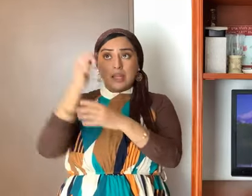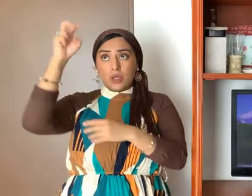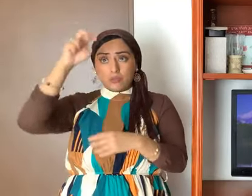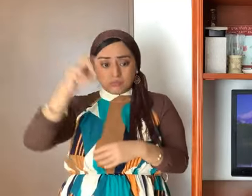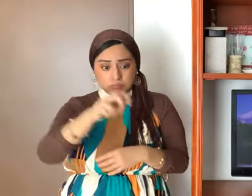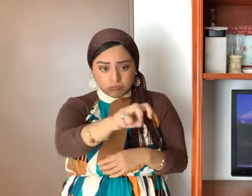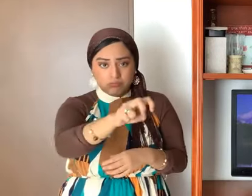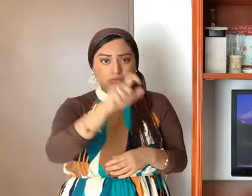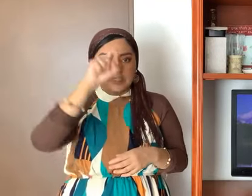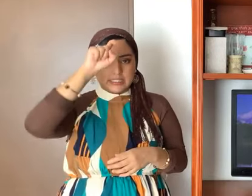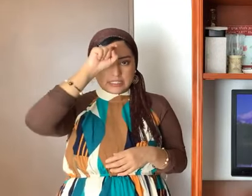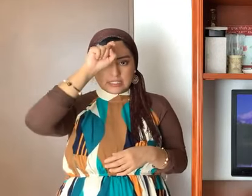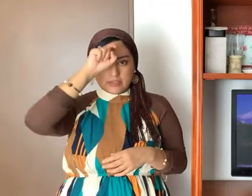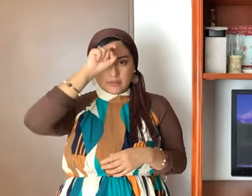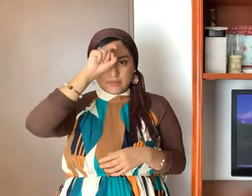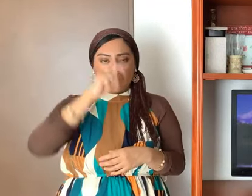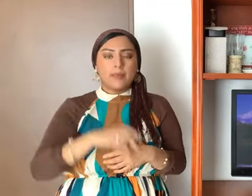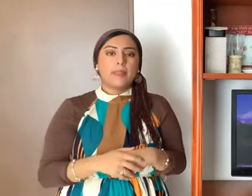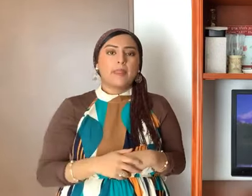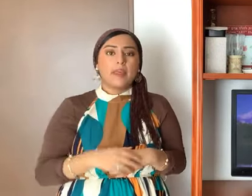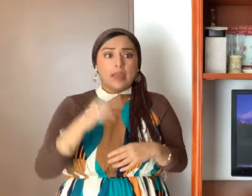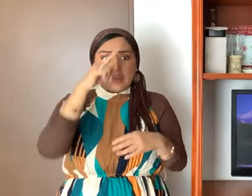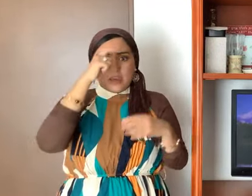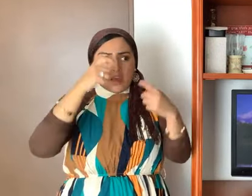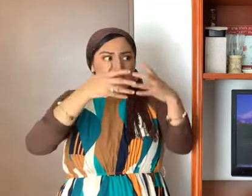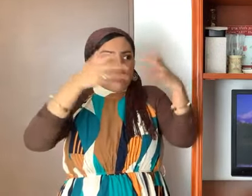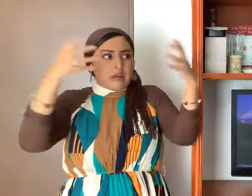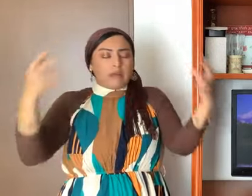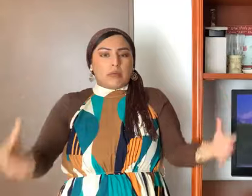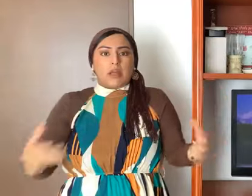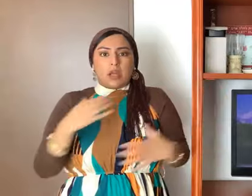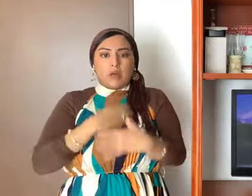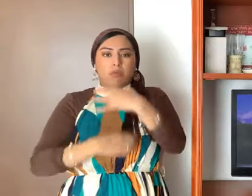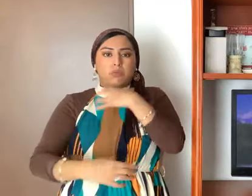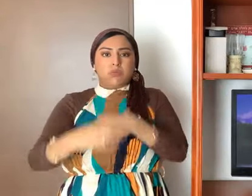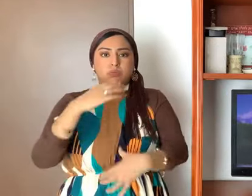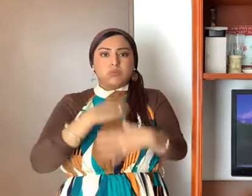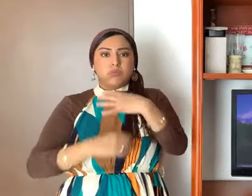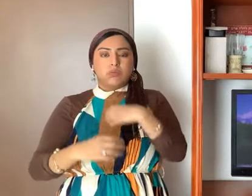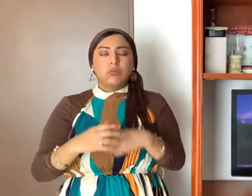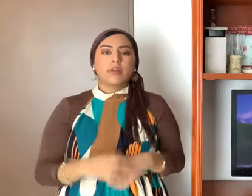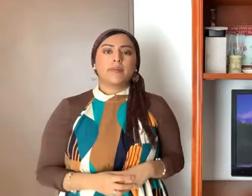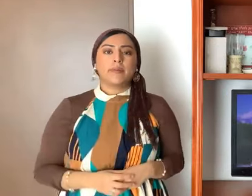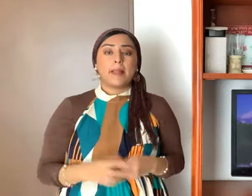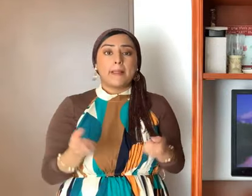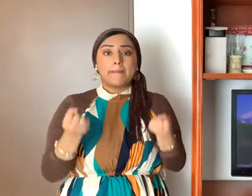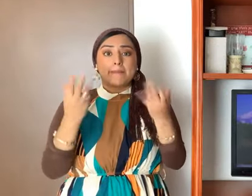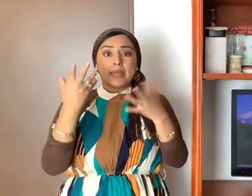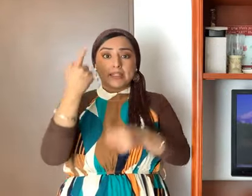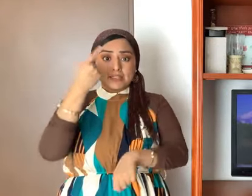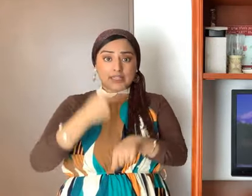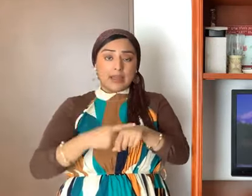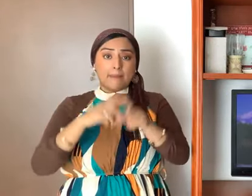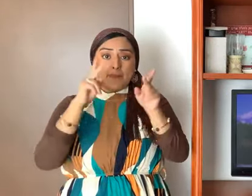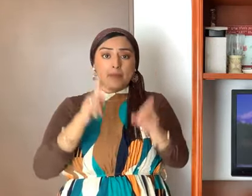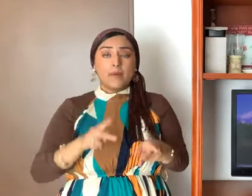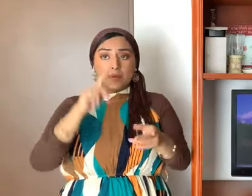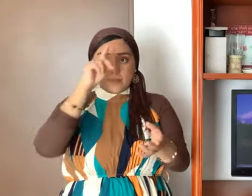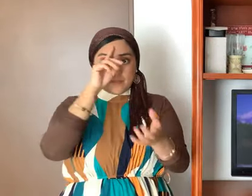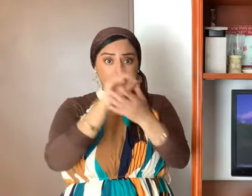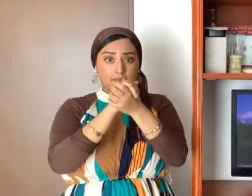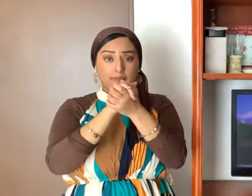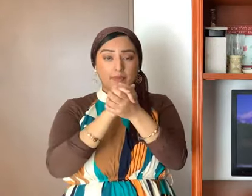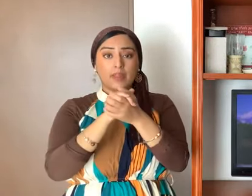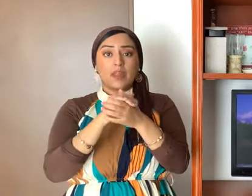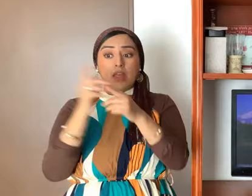Egipto para morar allá, porque era grande el hambre en la tierra. Muchas veces los que se dicen creyentes vienen